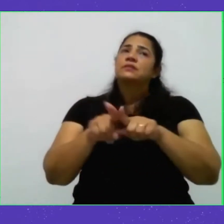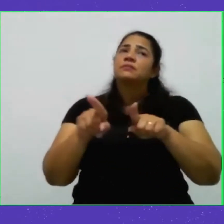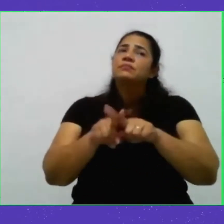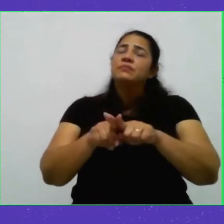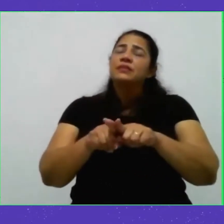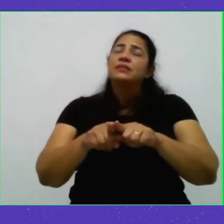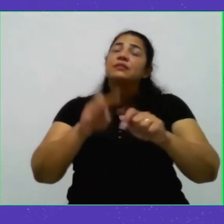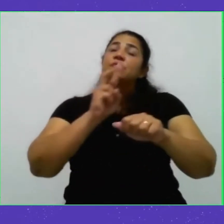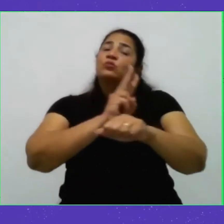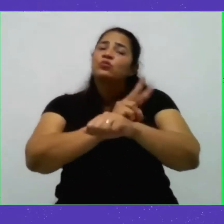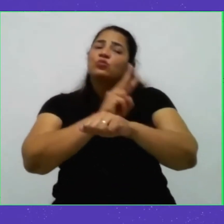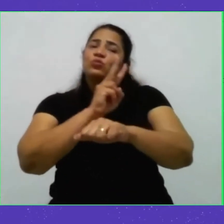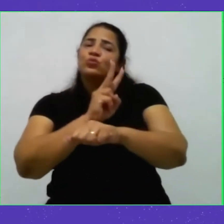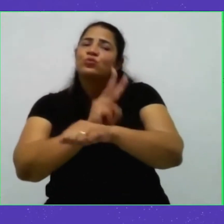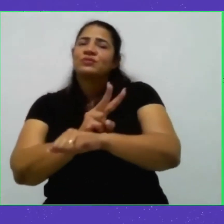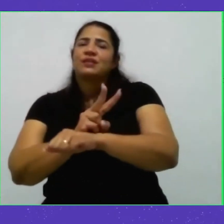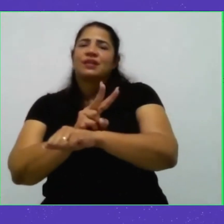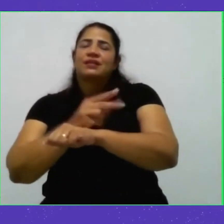começando a apacentar agora.